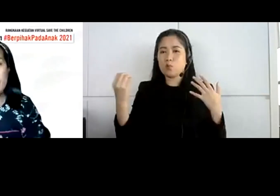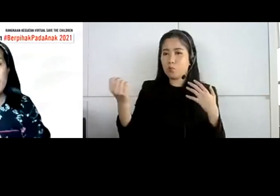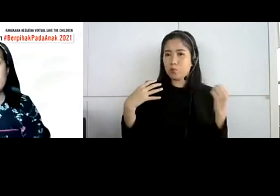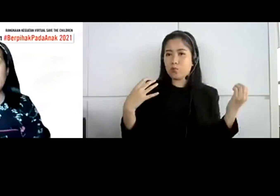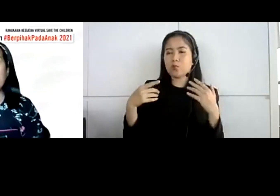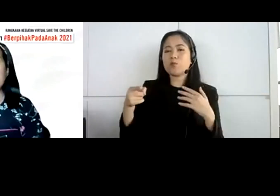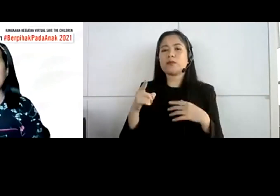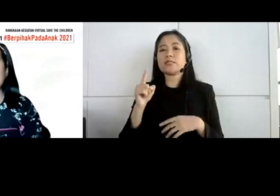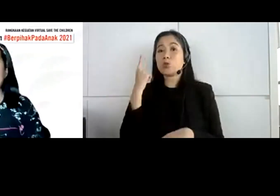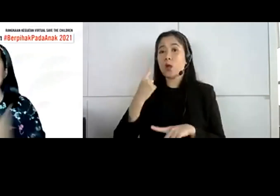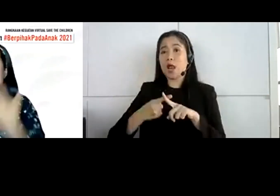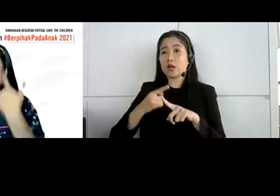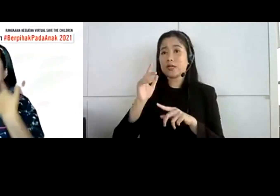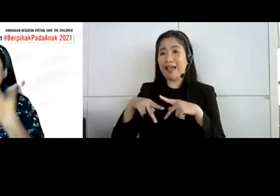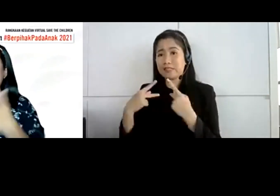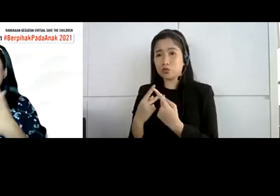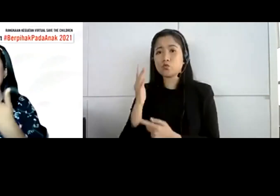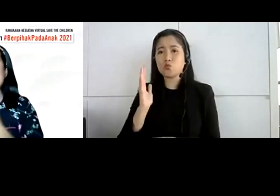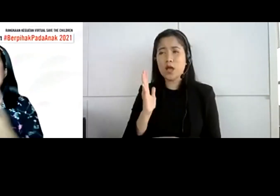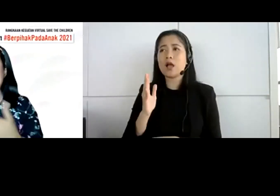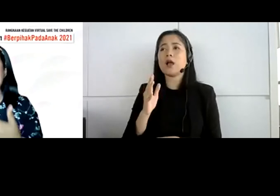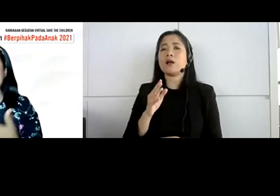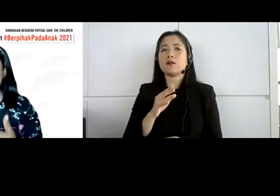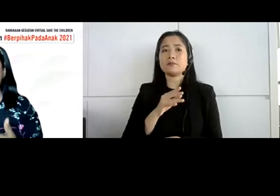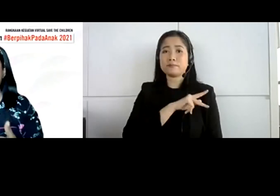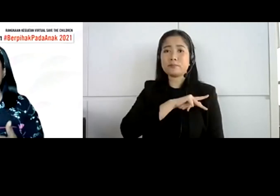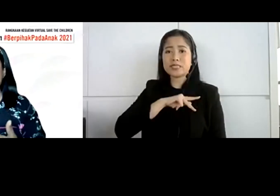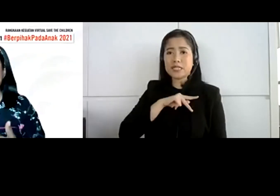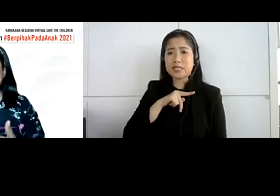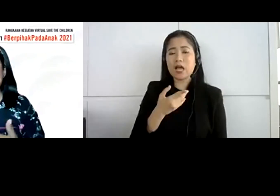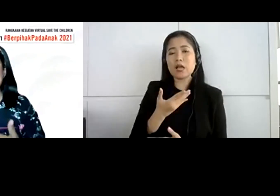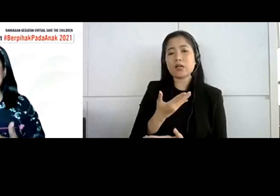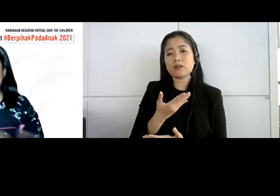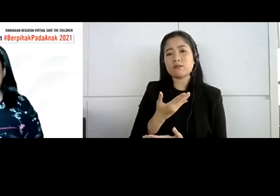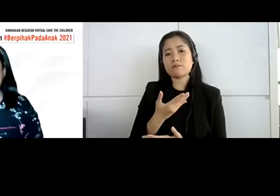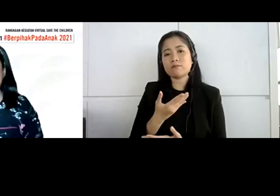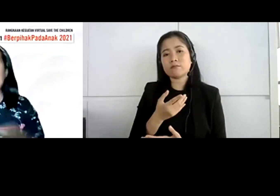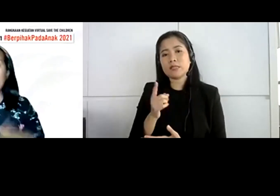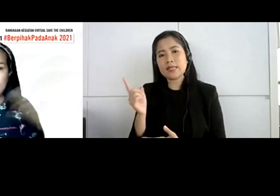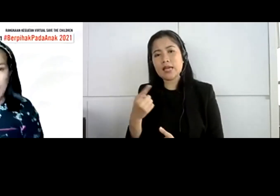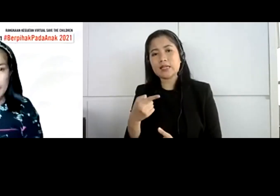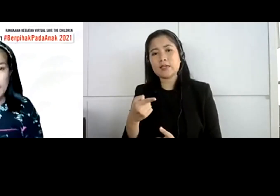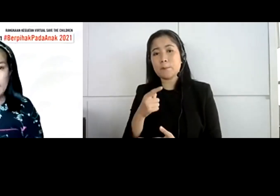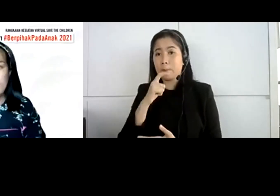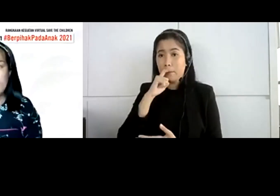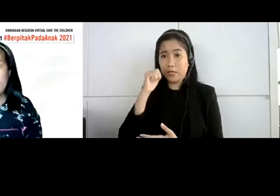positif, itu dengan ini pesertanya ini dari anak-anak, dari orang tua anak yang